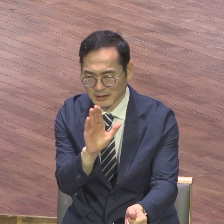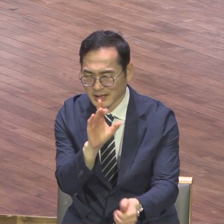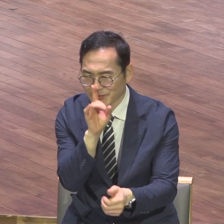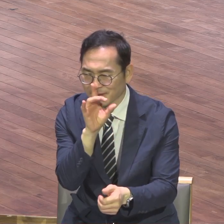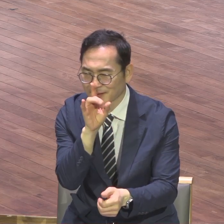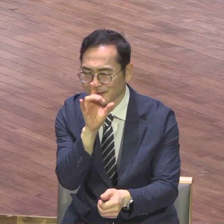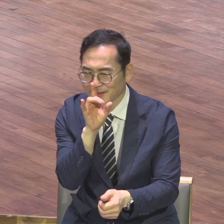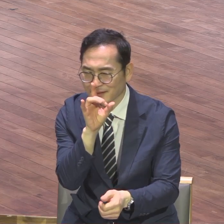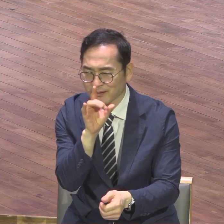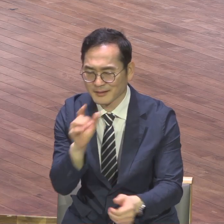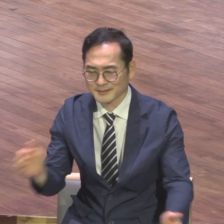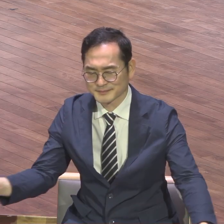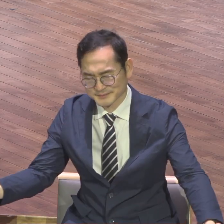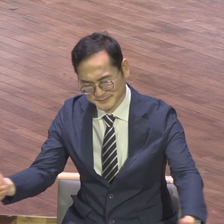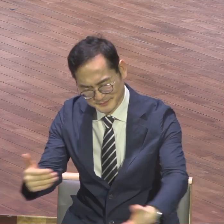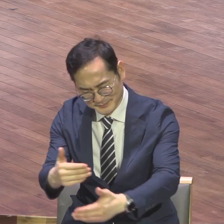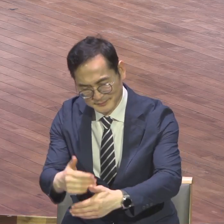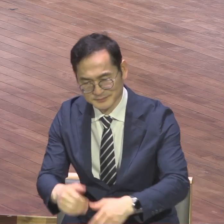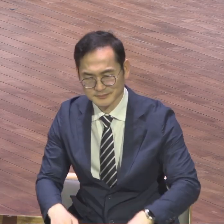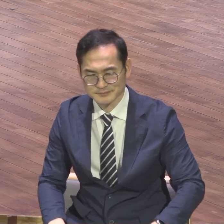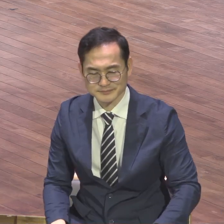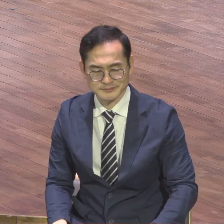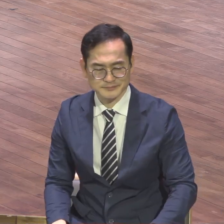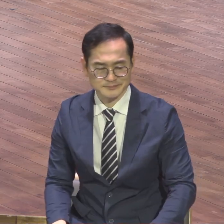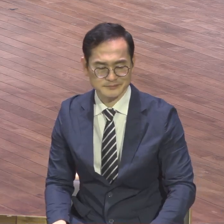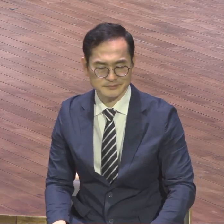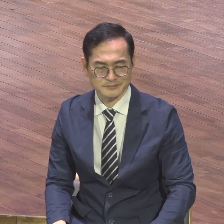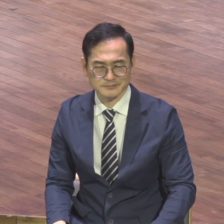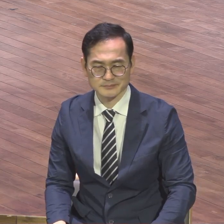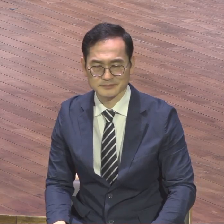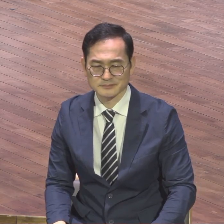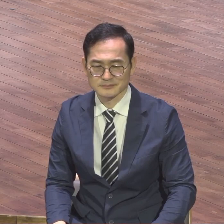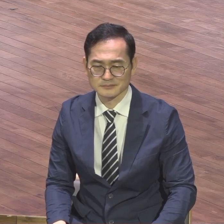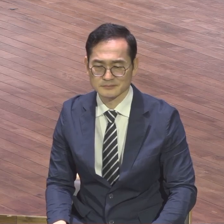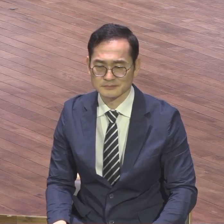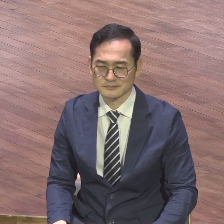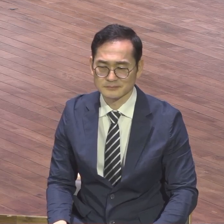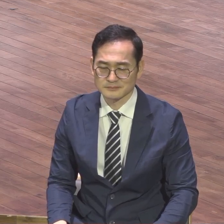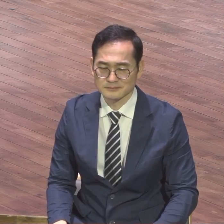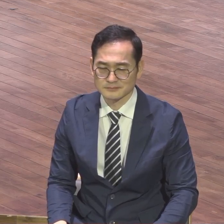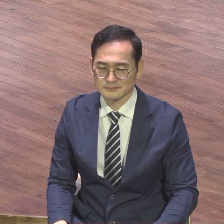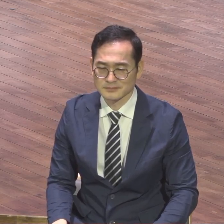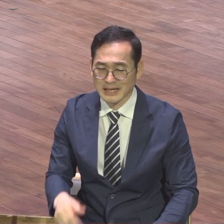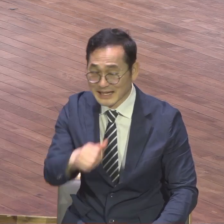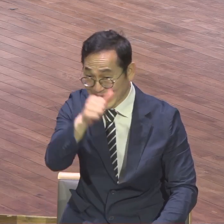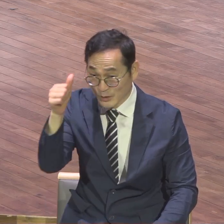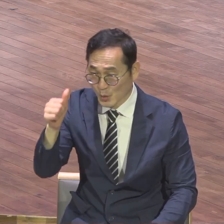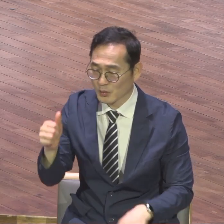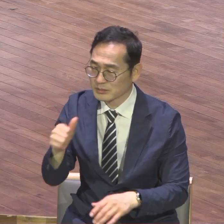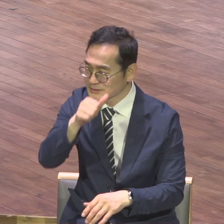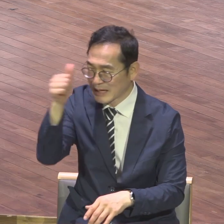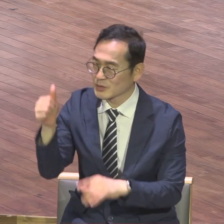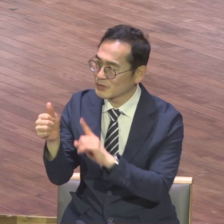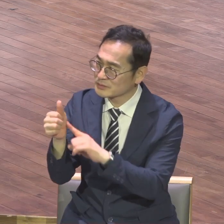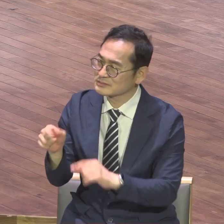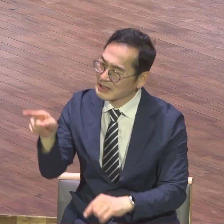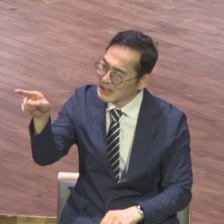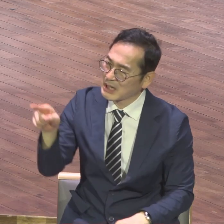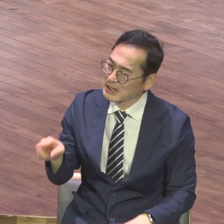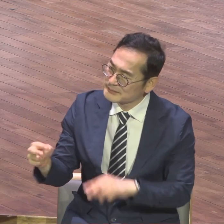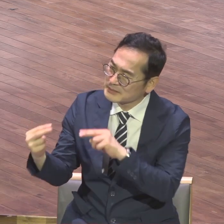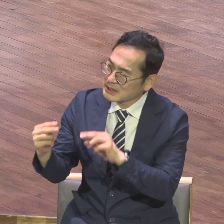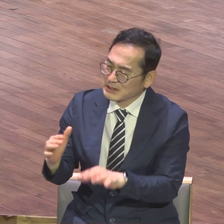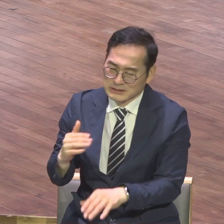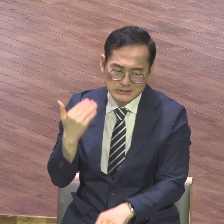사람이에요. 아이고 나 저 장로님 보면 너무 힘들어. 그럼 틀린 거예요. 빨리 갱신해야 됩니다. 변명하지 말고.